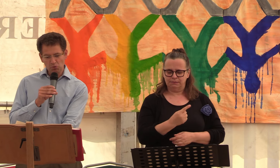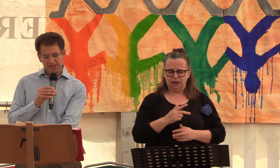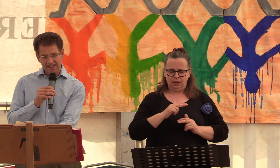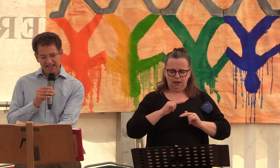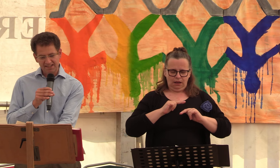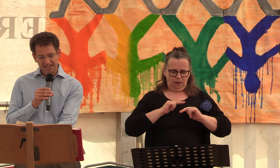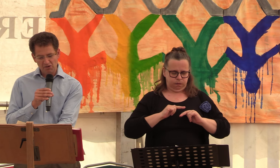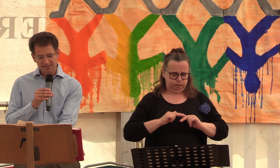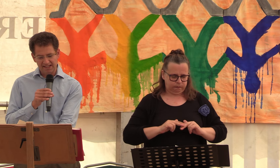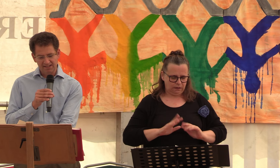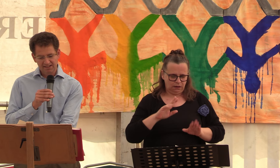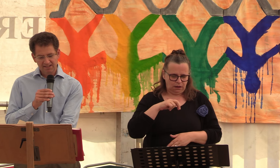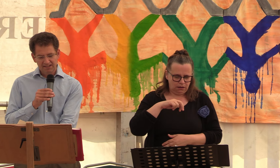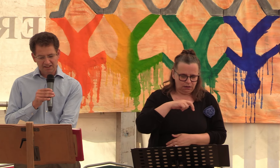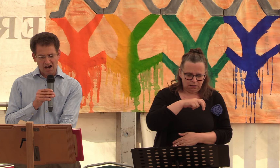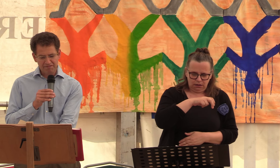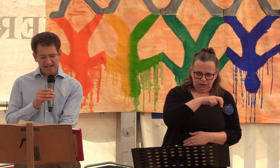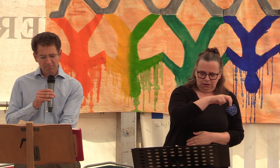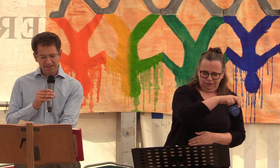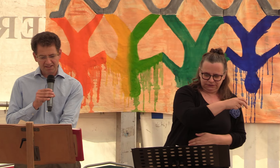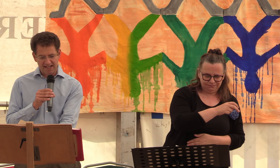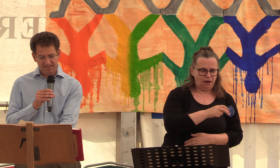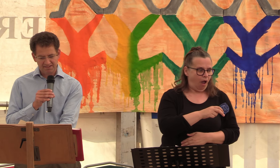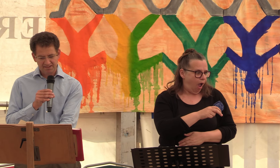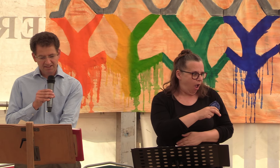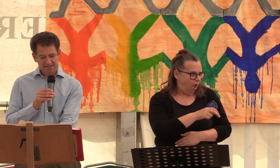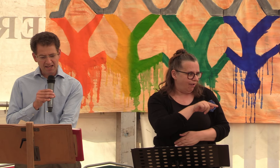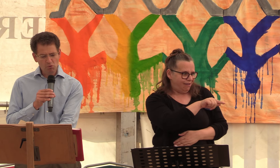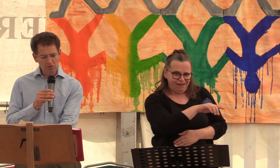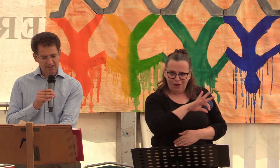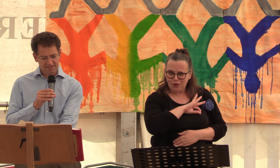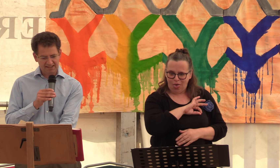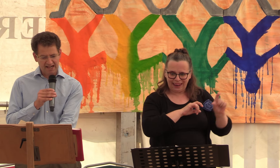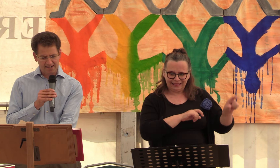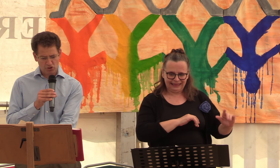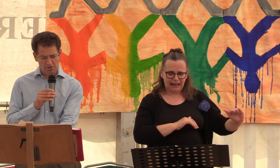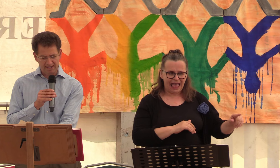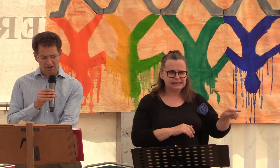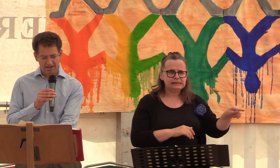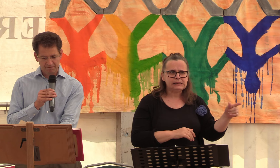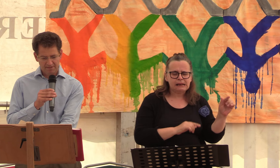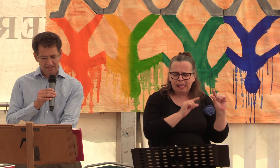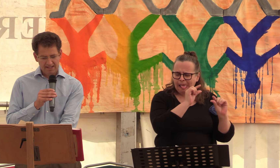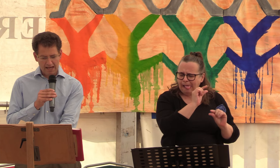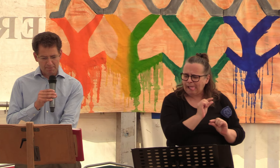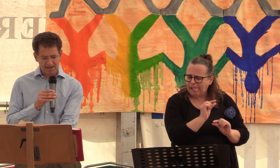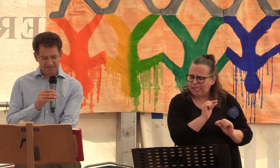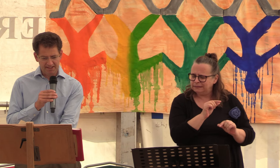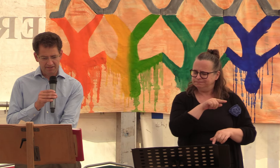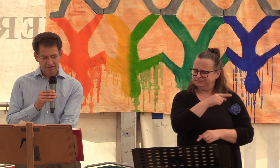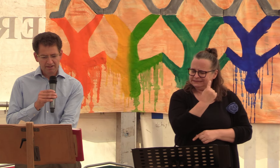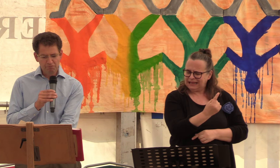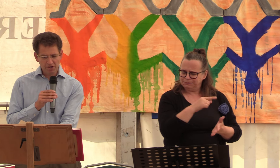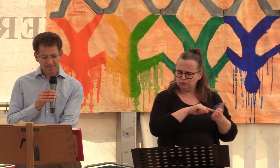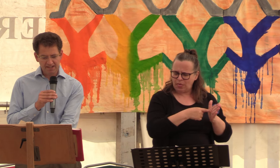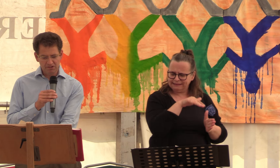Als nun der Knecht hinausging, traf er einen Mitknecht, der ihm 100 Denare schuldig war. Er packte